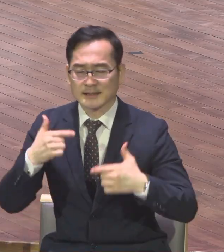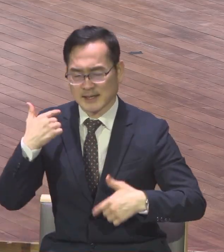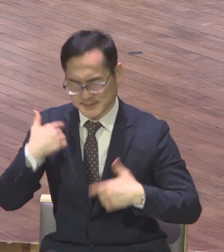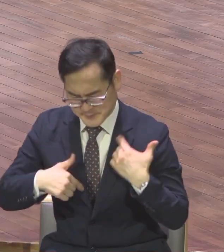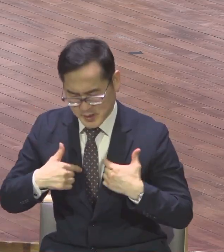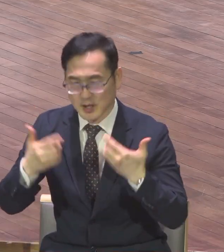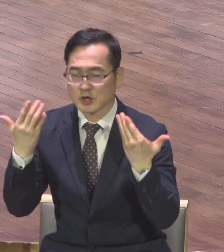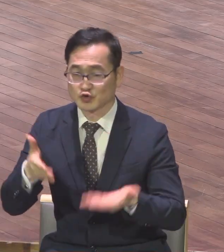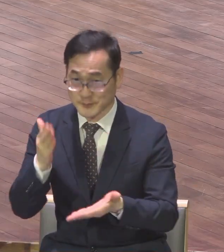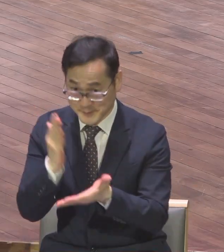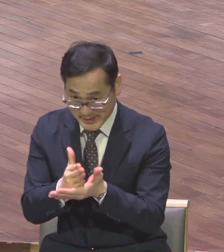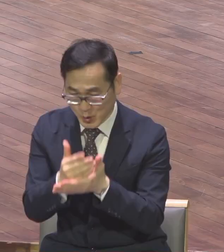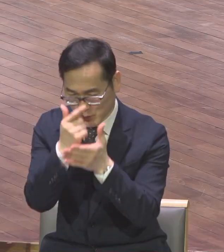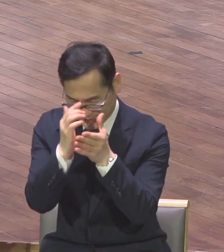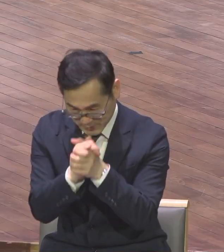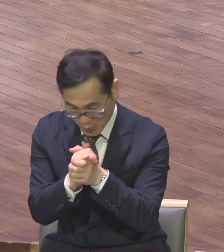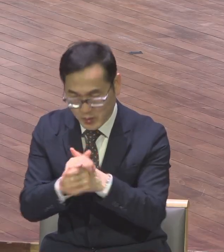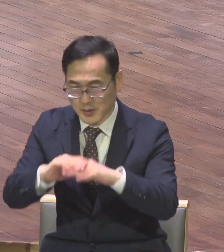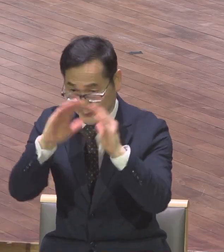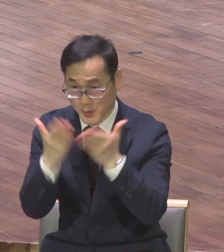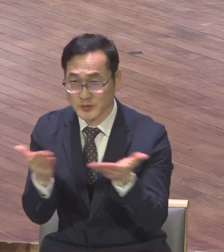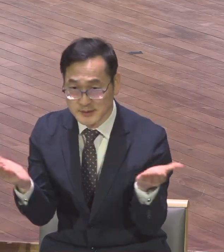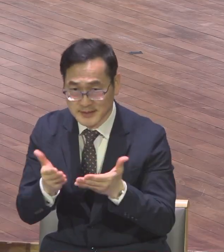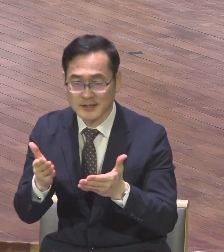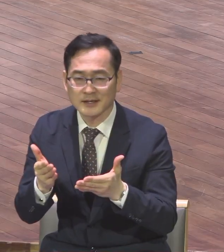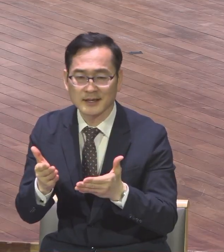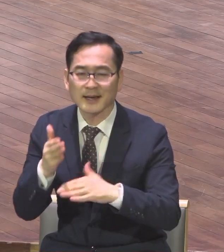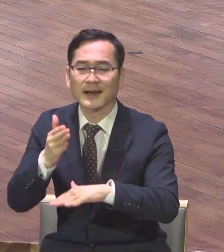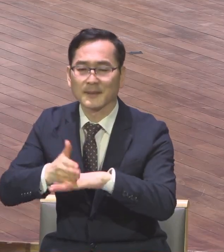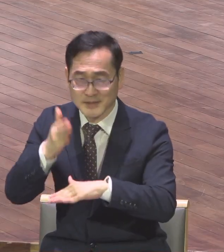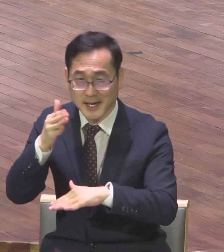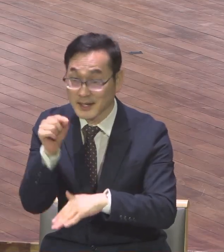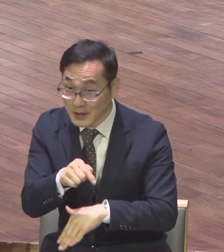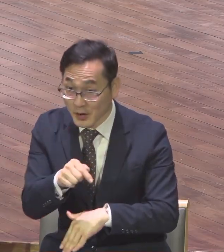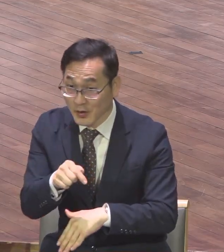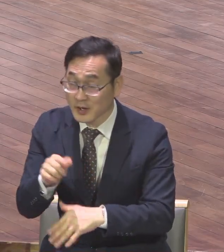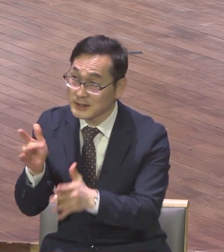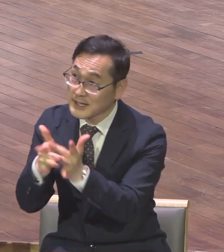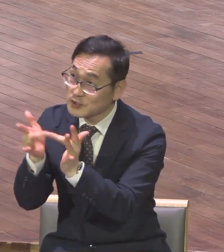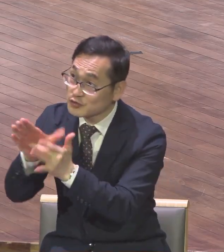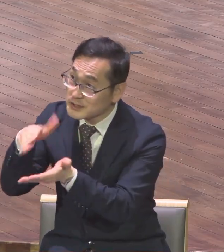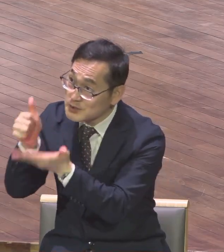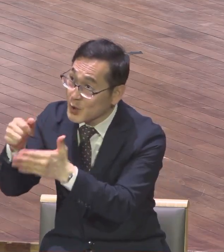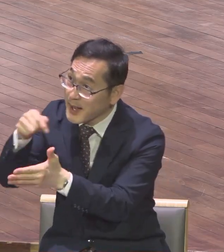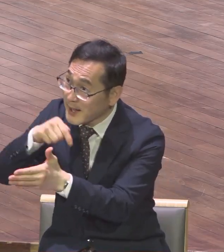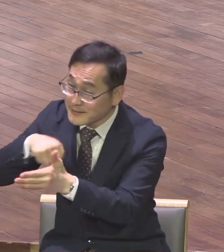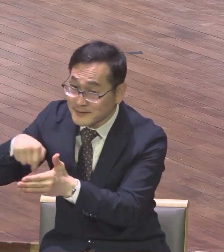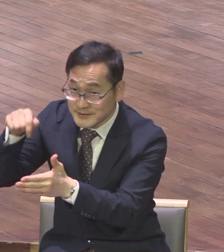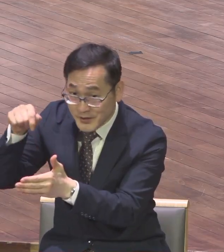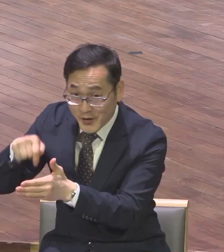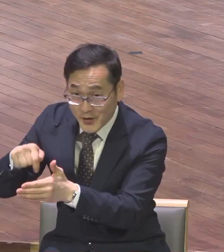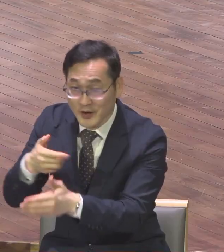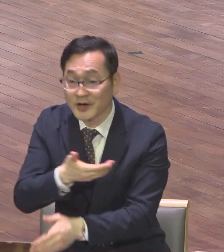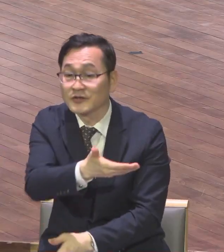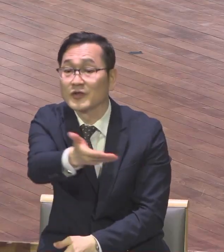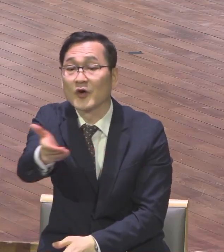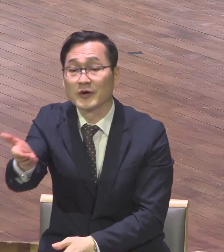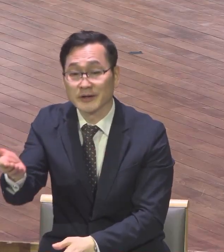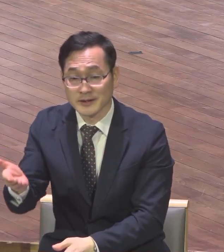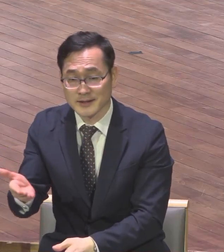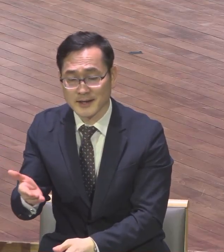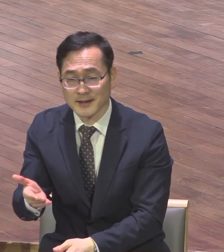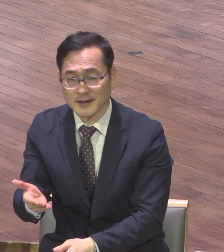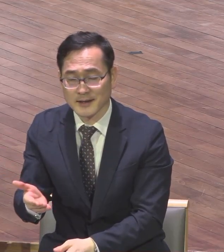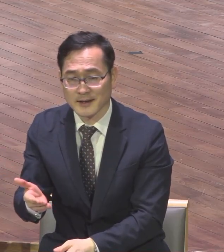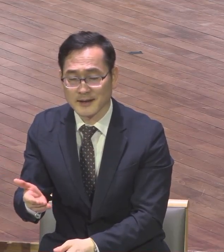쉬지 말고 기도하라, 범사에 감사하라. 이것이 그리스도 안에서, 그리스도 예수 안에서 너희를 향하신